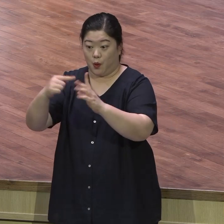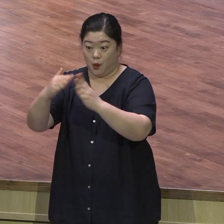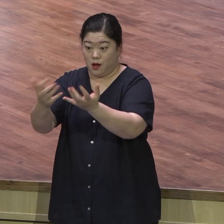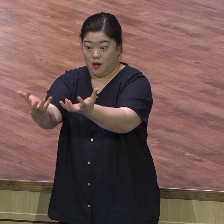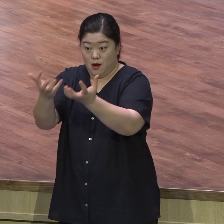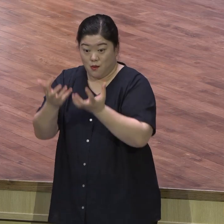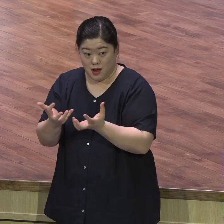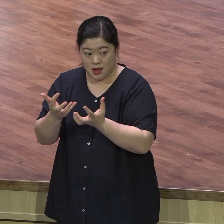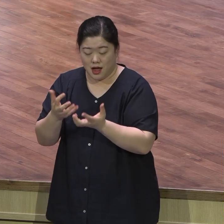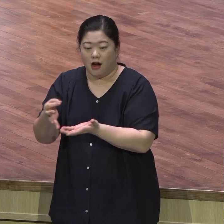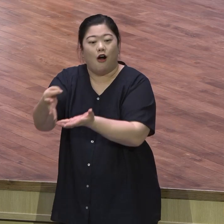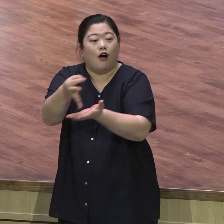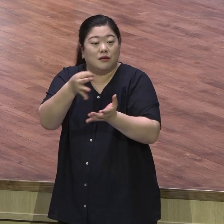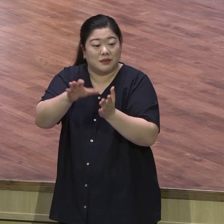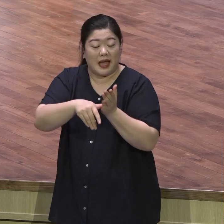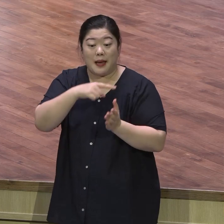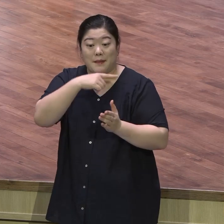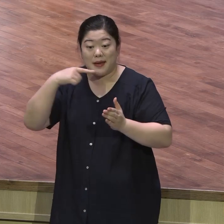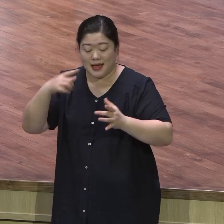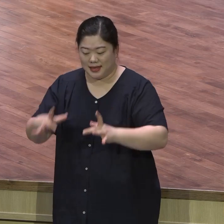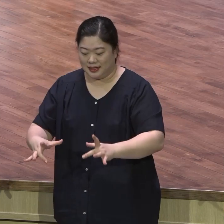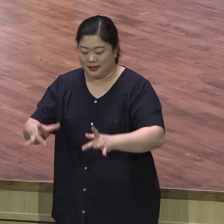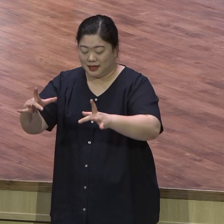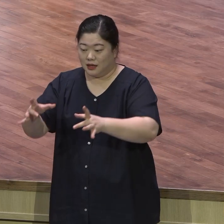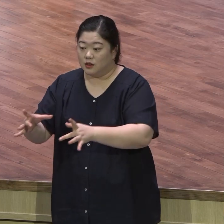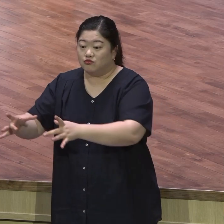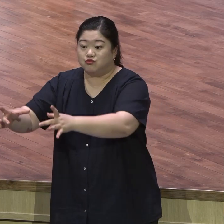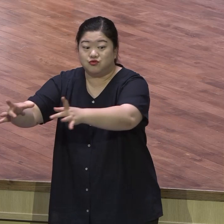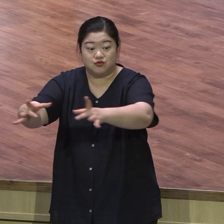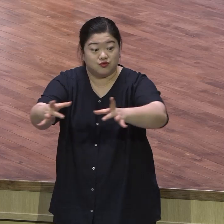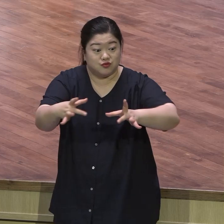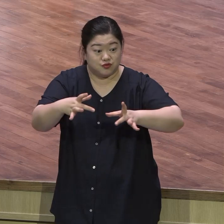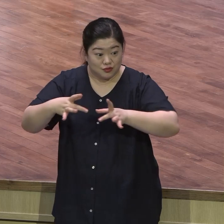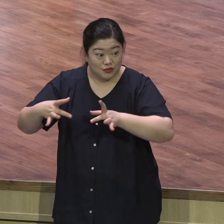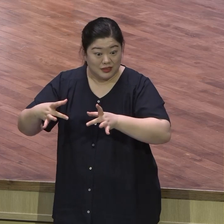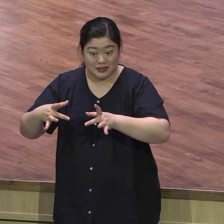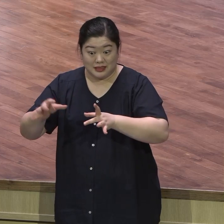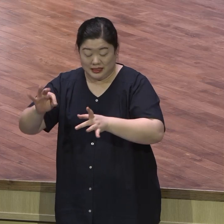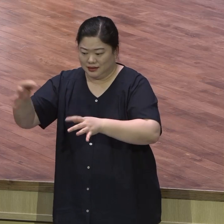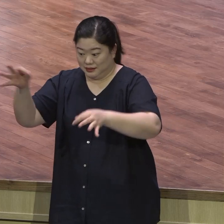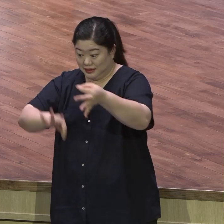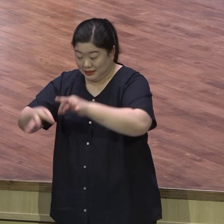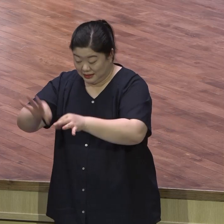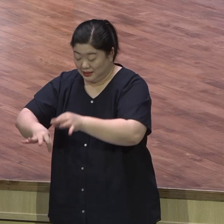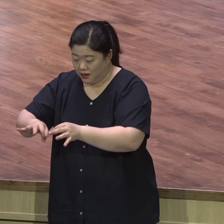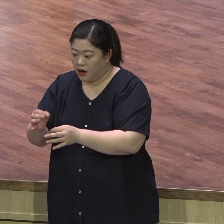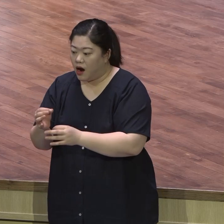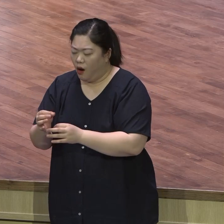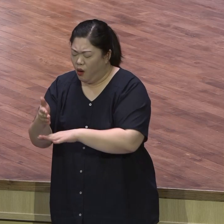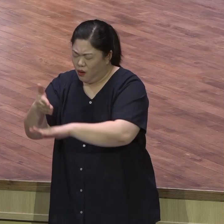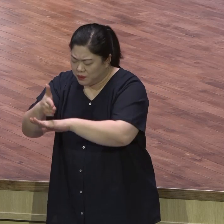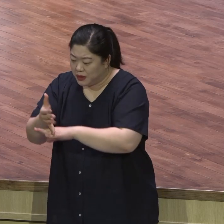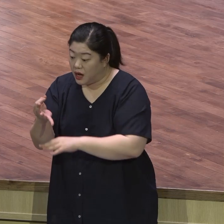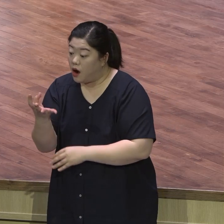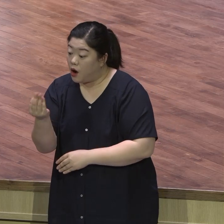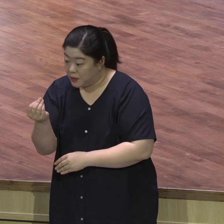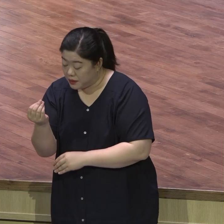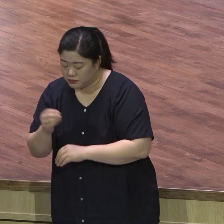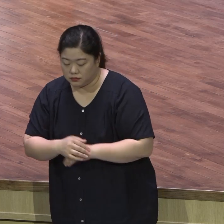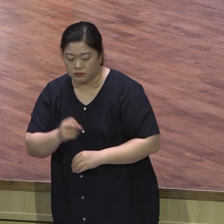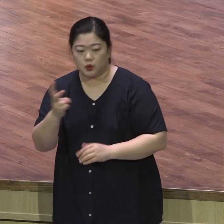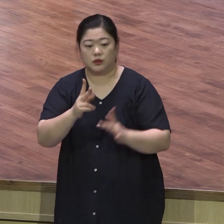하나님한테는 우리 교회의 수준이 이거는 성경적 수준이에요. 세계적 수준을 넘어서 성경적 수준이나 하나님 앞에 예배 드리구나